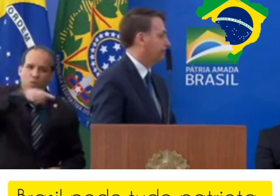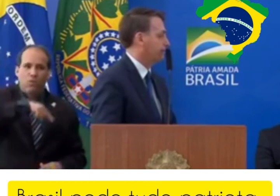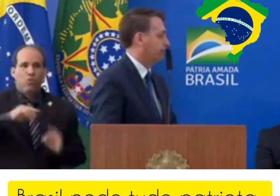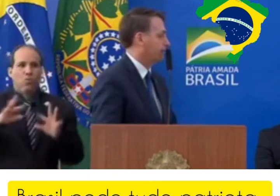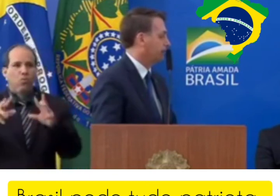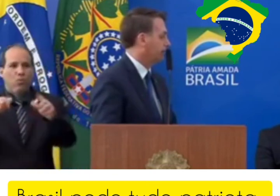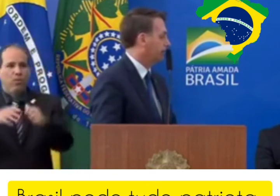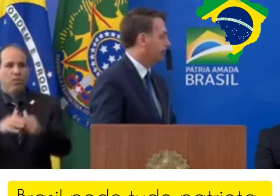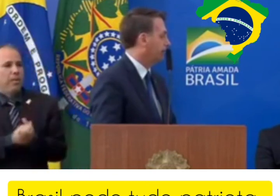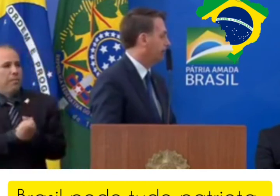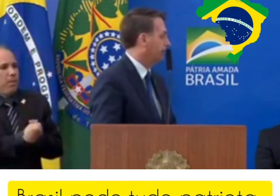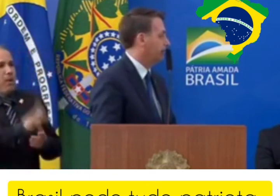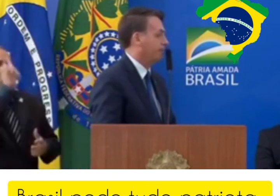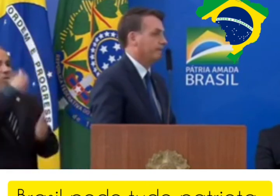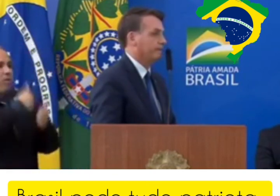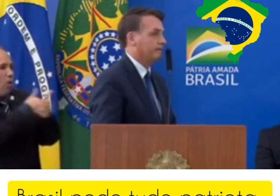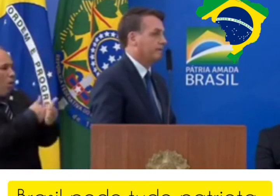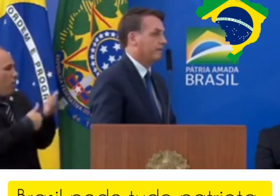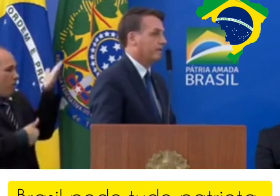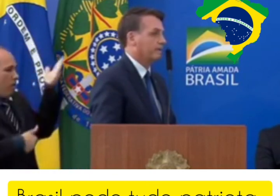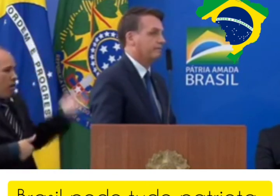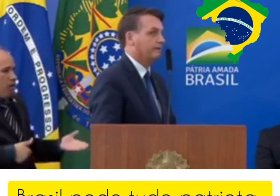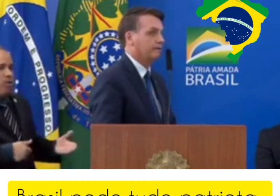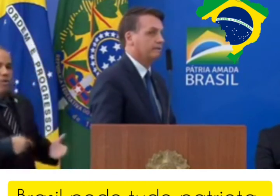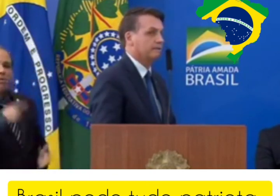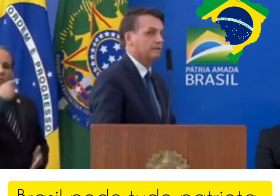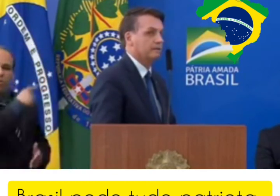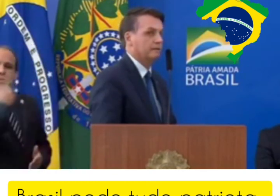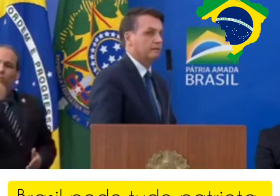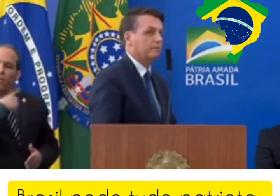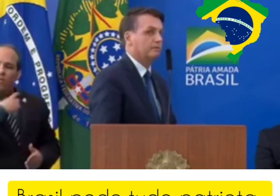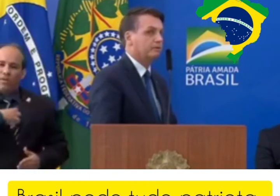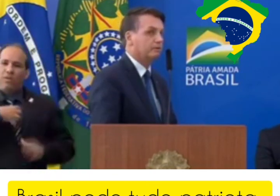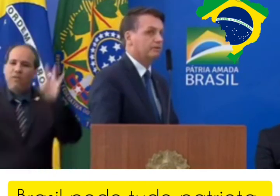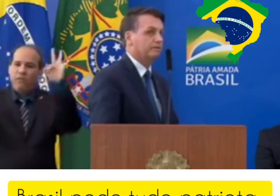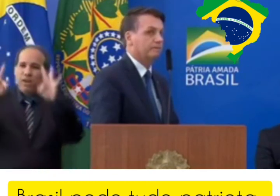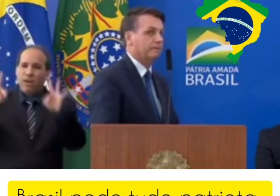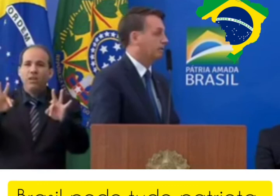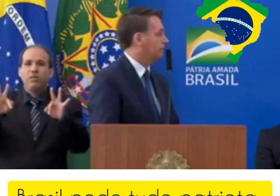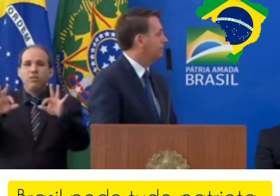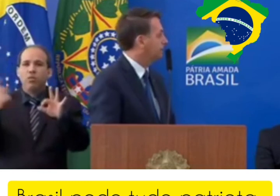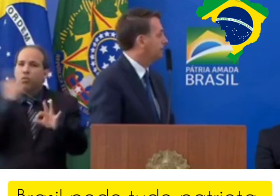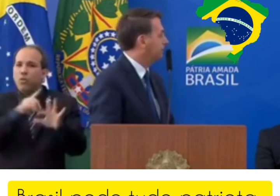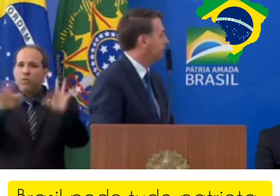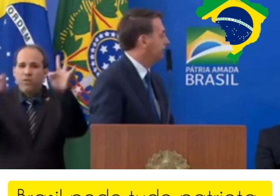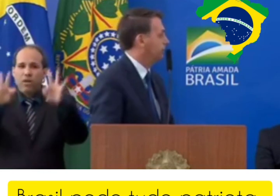Nelson. Deus te acompanhe, que você seja feliz e nos ajude,